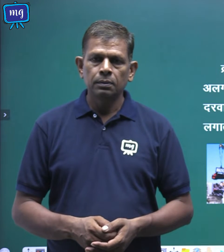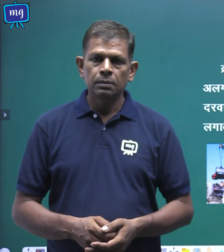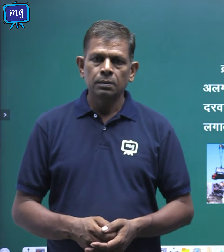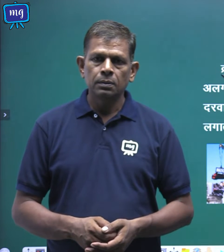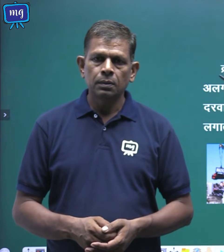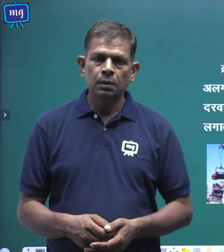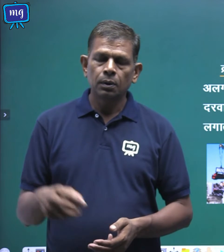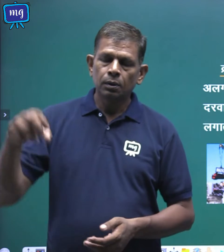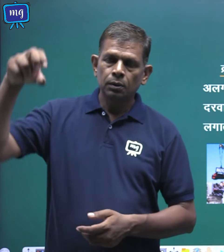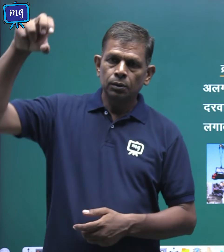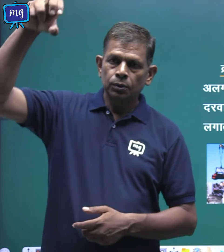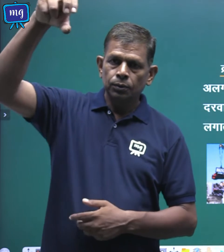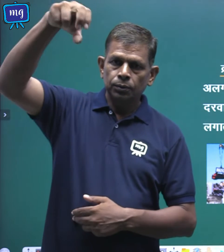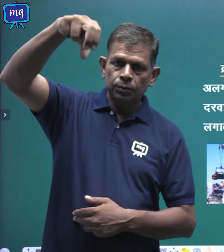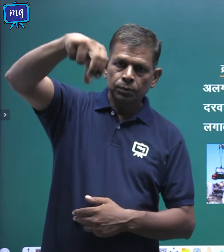क्रेन